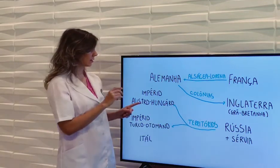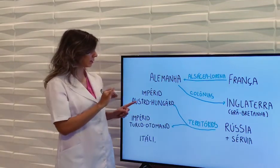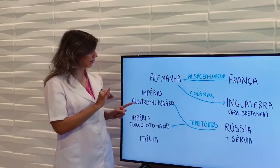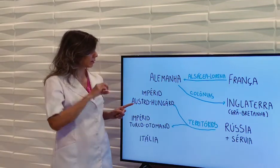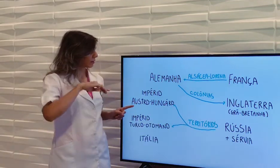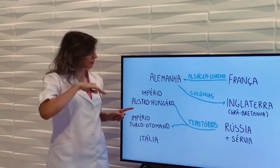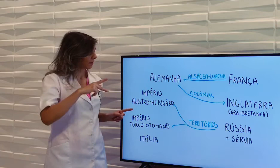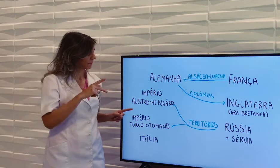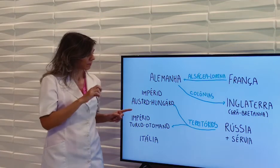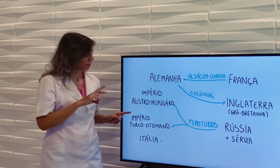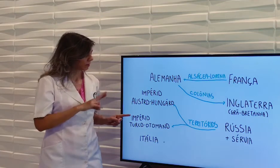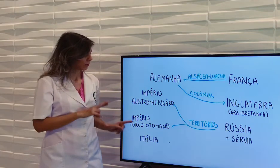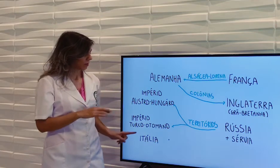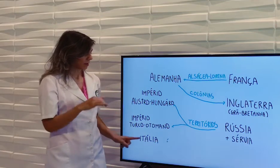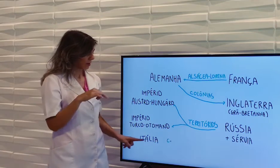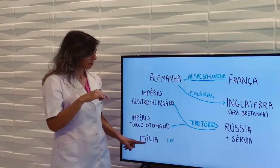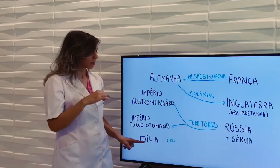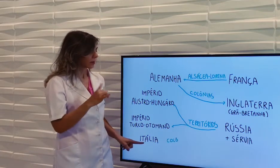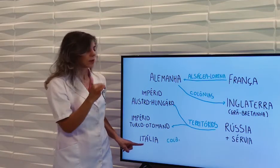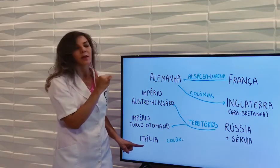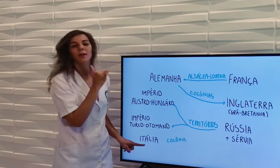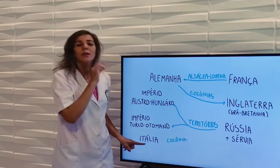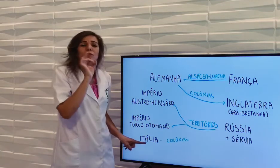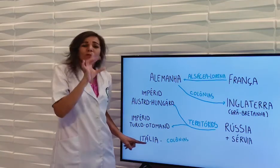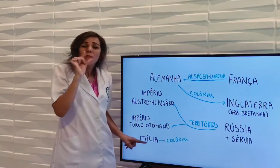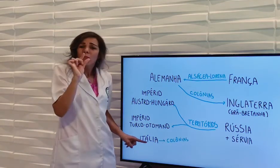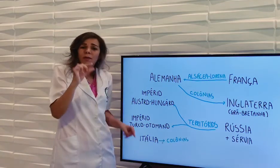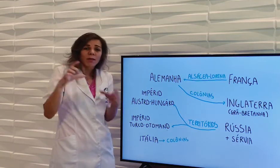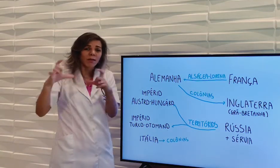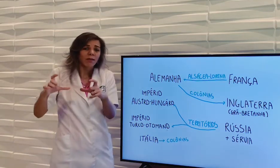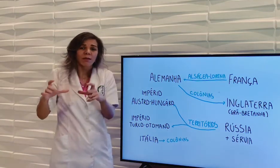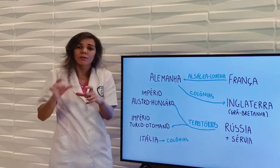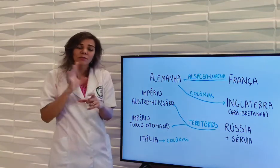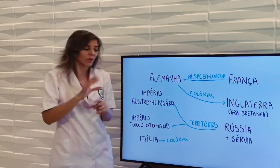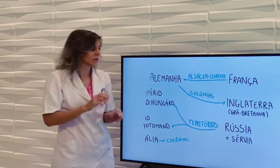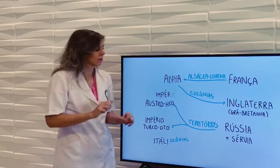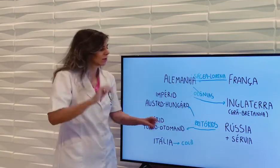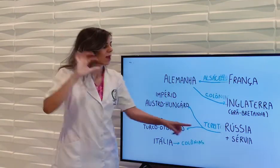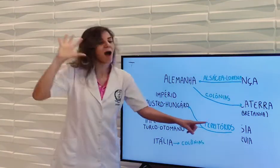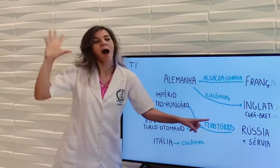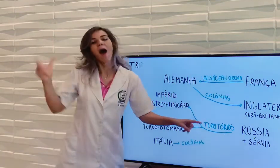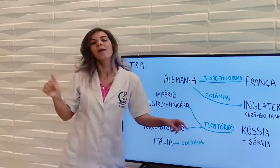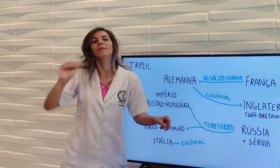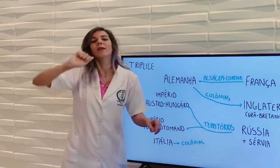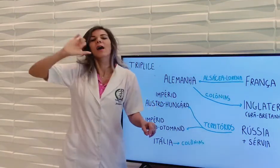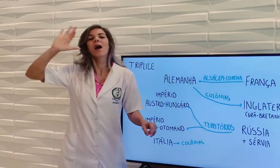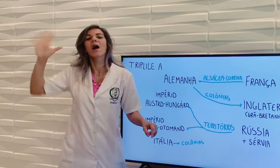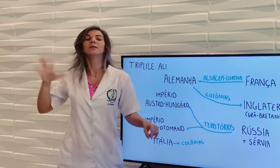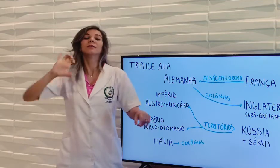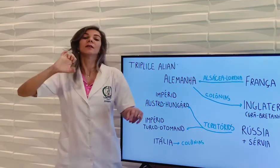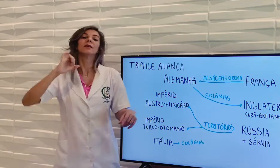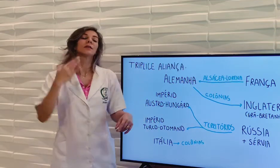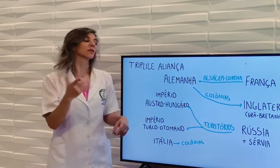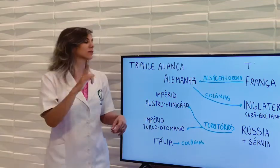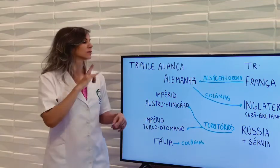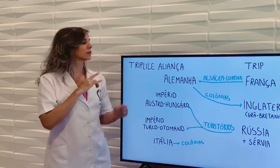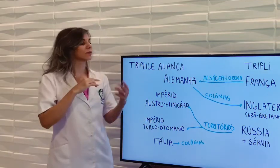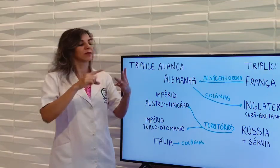E a Itália, tadinha, só quer um pouquinho de colônia na África e na Ásia. E assim se estabeleceram a Tríplice Aliança e